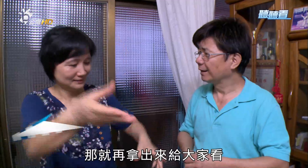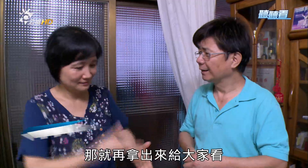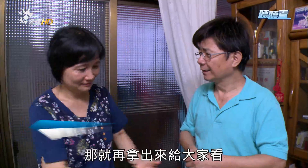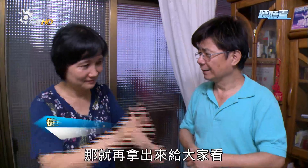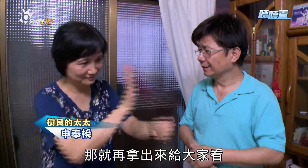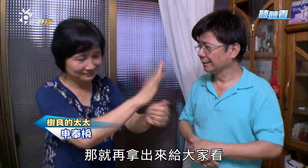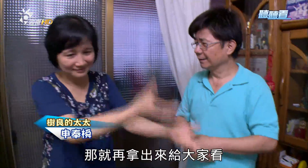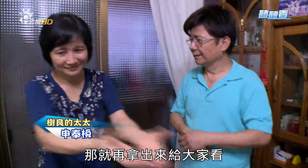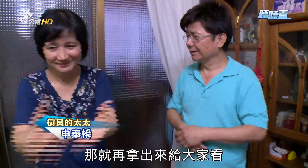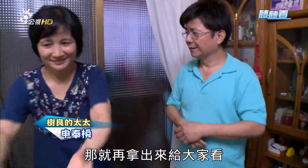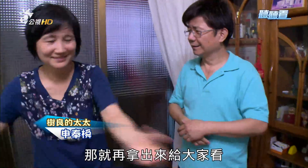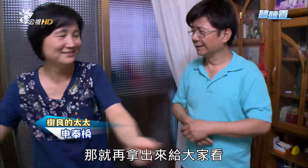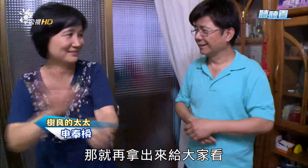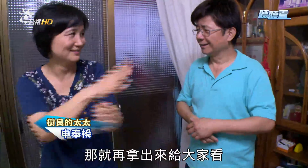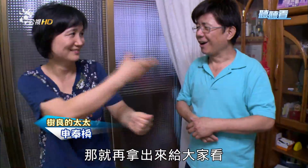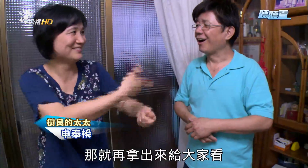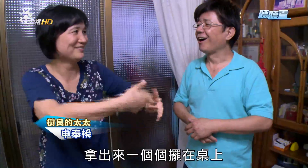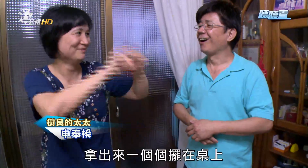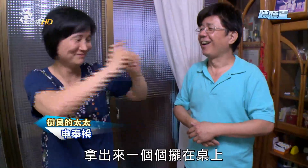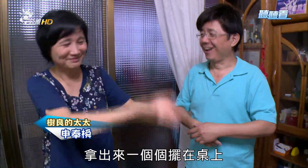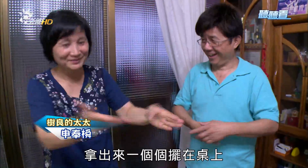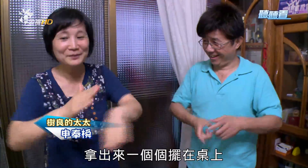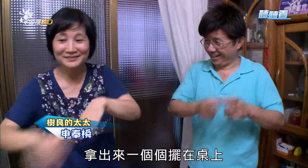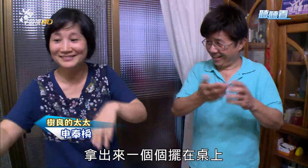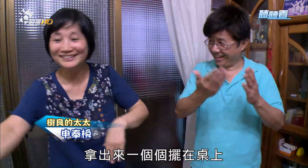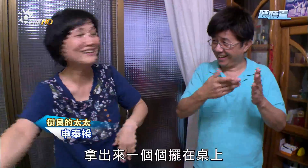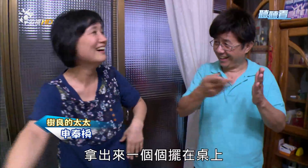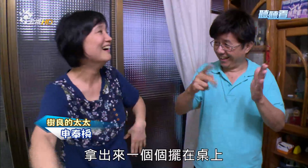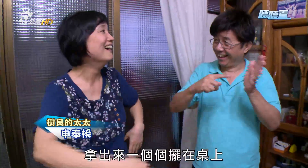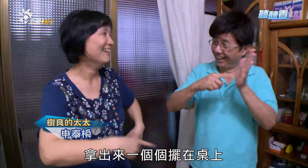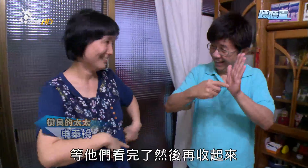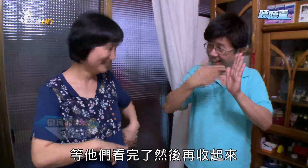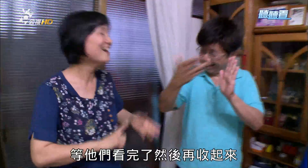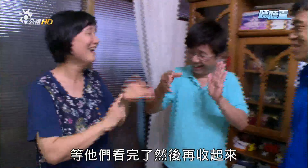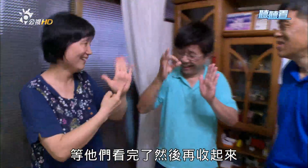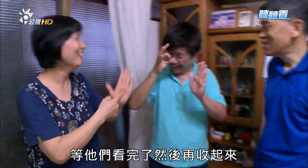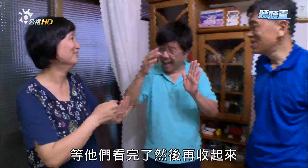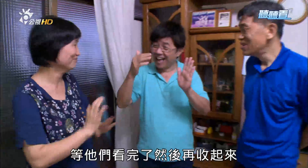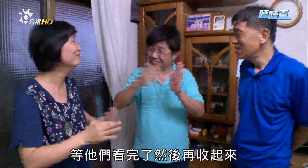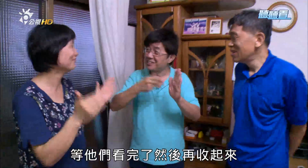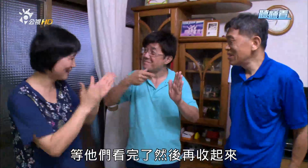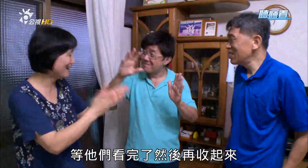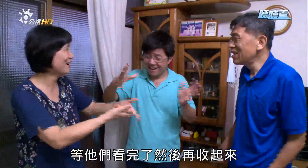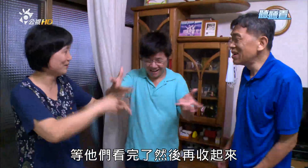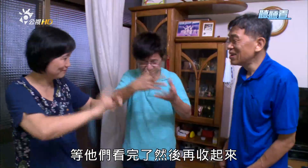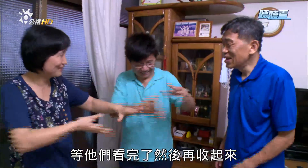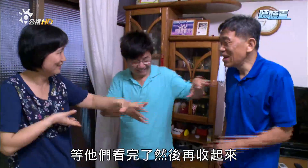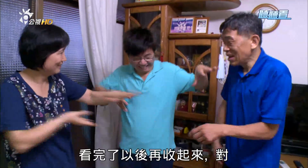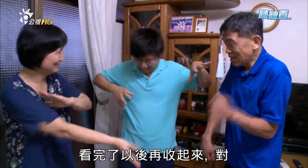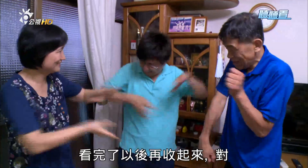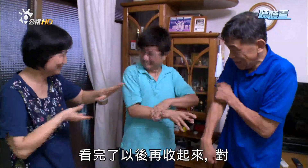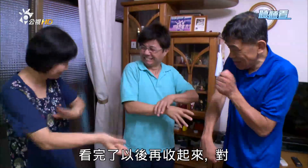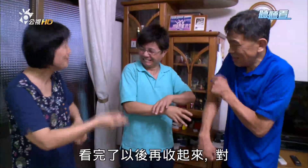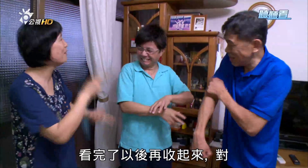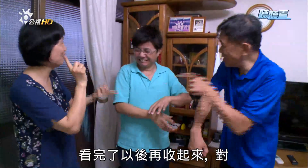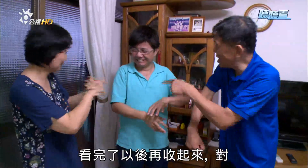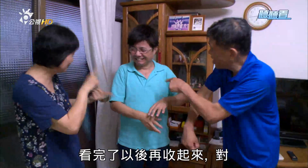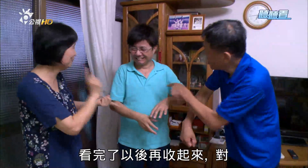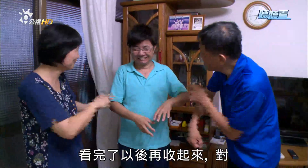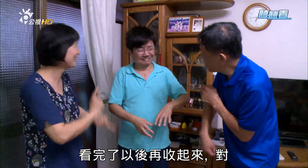就再拿出来给大家看，拿出来一个个摆在桌上。 等他们看完了，然后再 收起来。看完了以后再收起来，对。